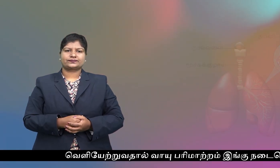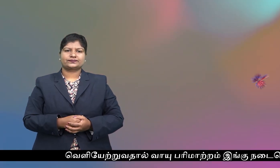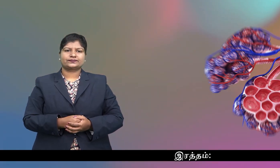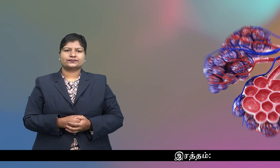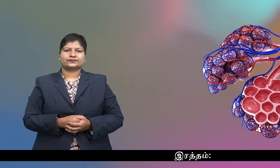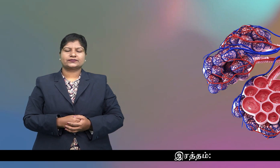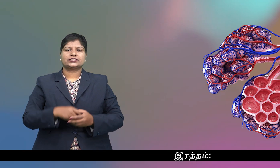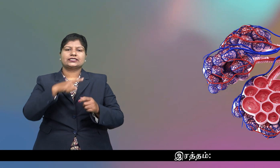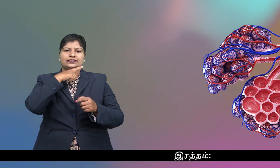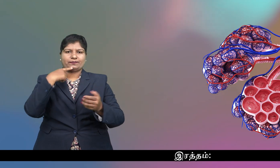இரத்தம்.